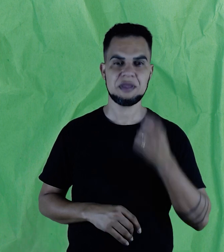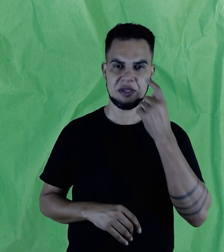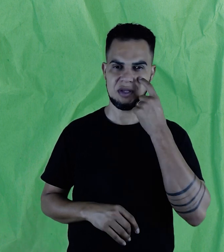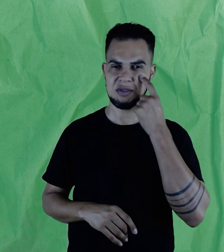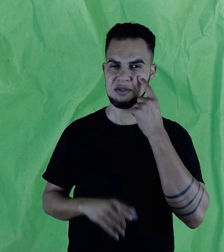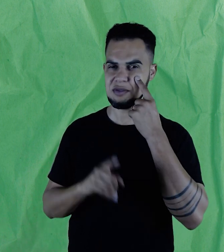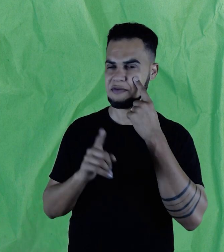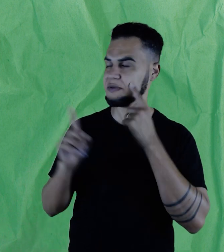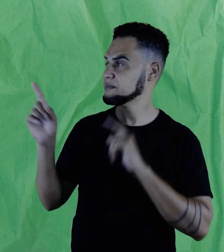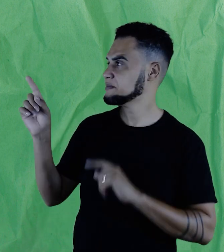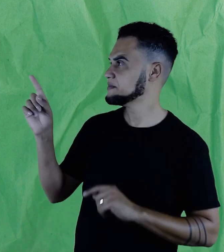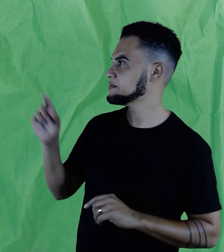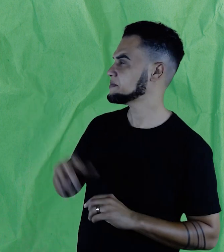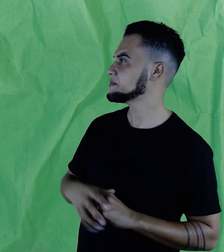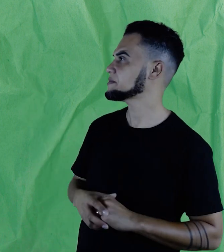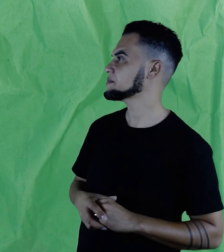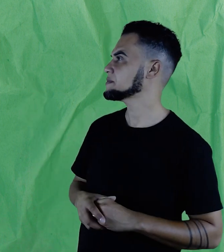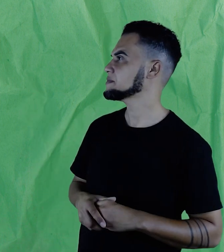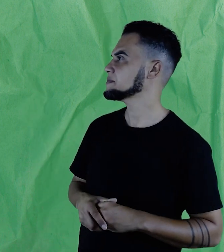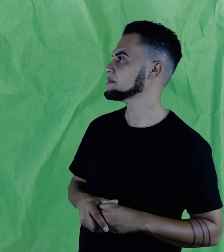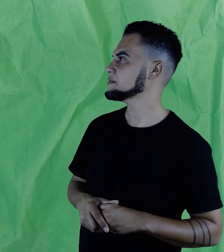Deixa eu só fazer o seguinte.